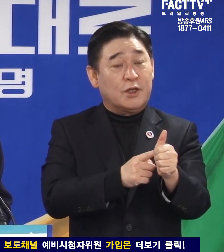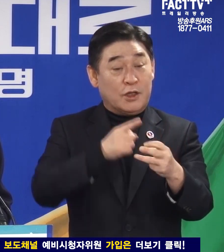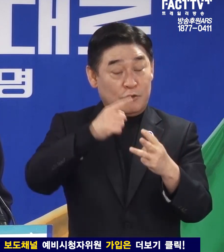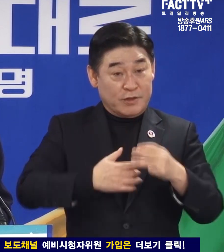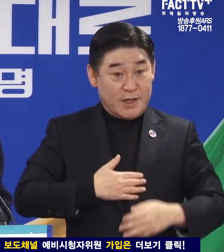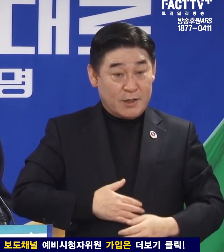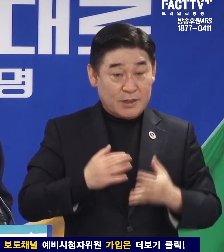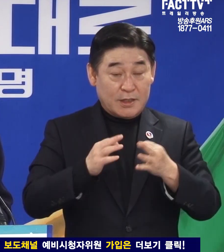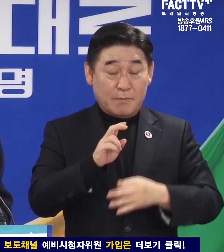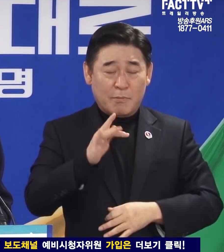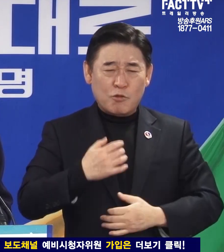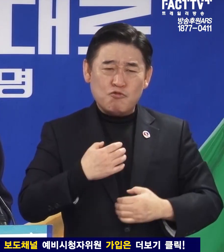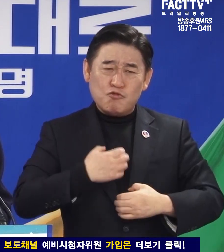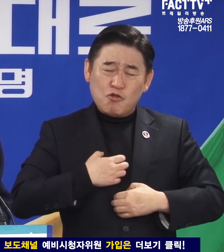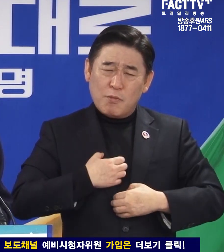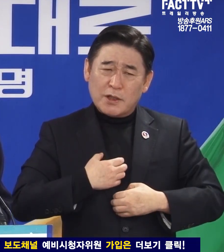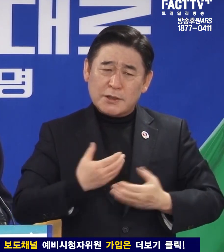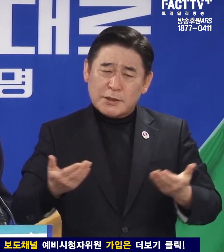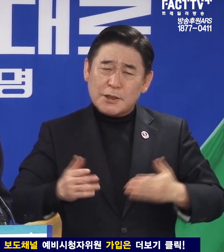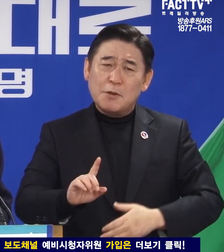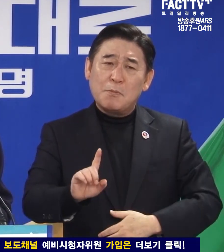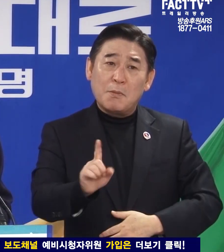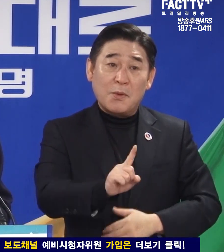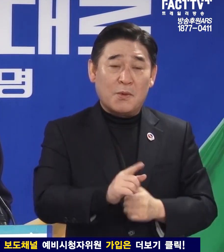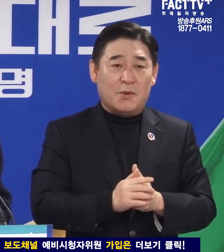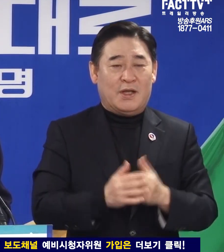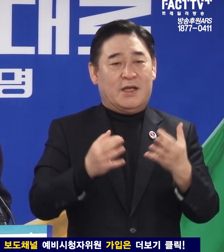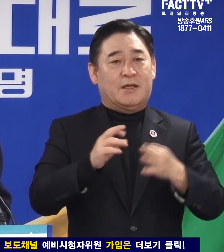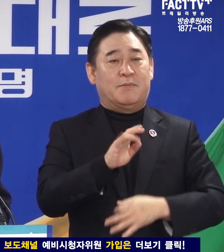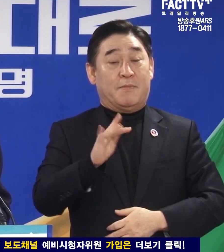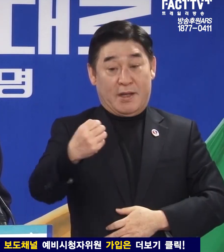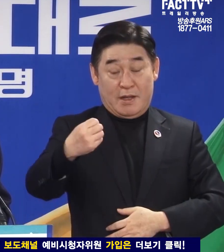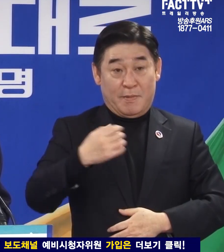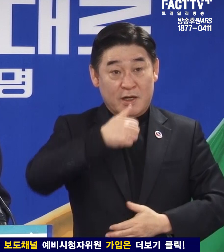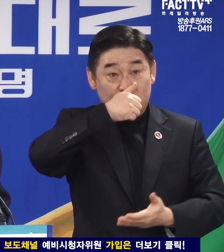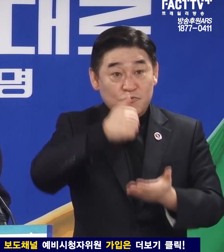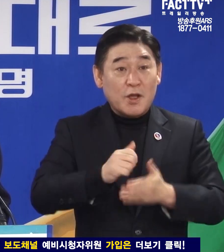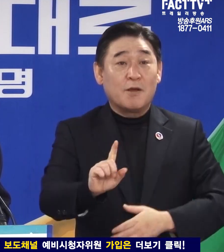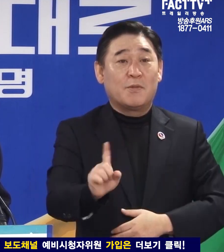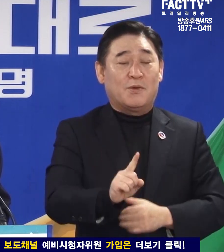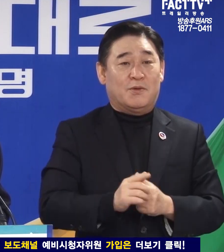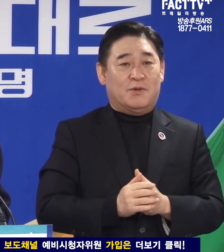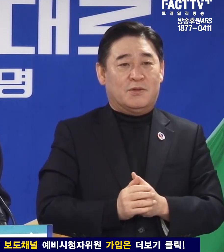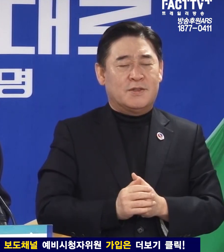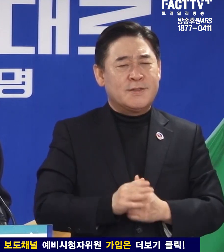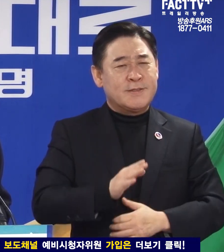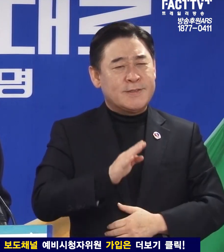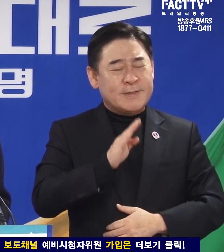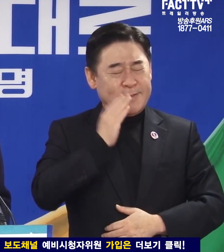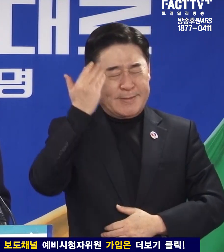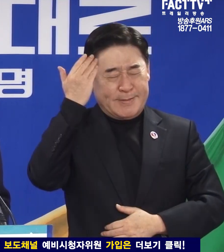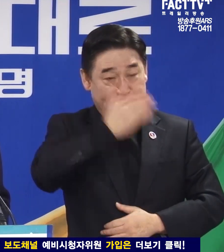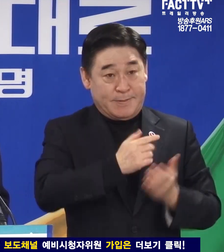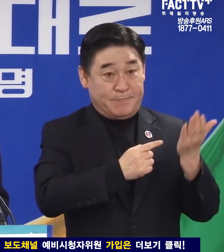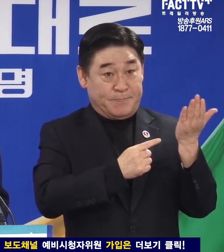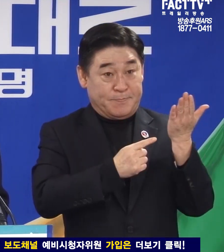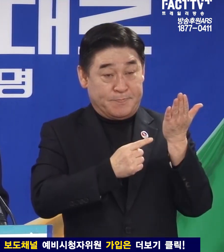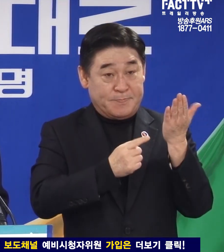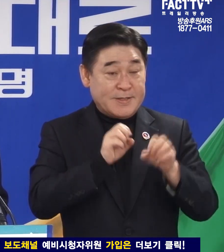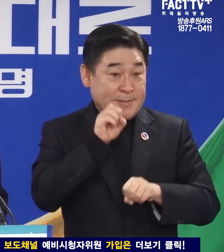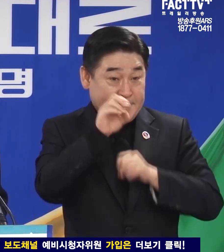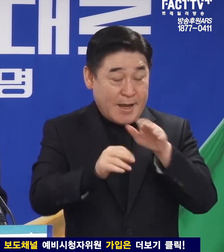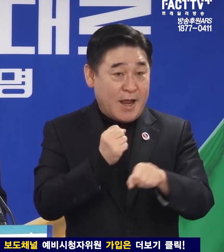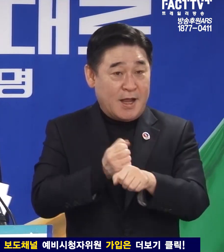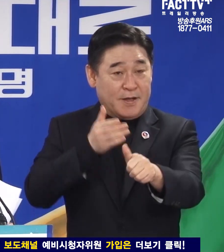있는 김만배의 위험한 일은 무엇인지, 김만배가 말하는 죄가 무엇인지 진실을 낱낱이